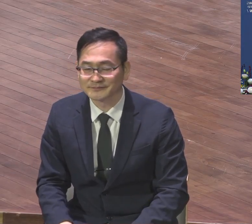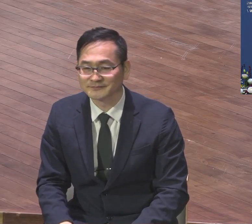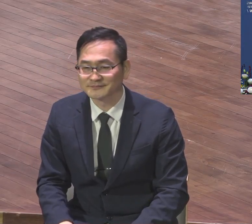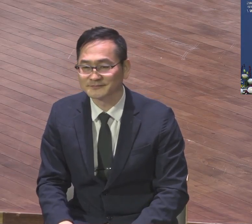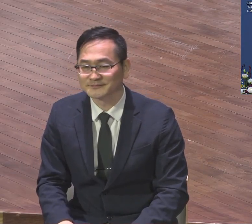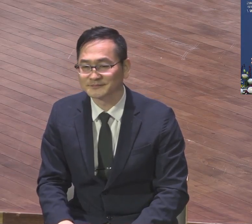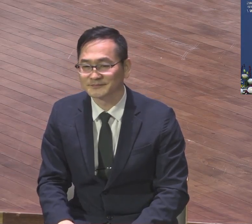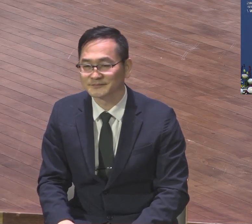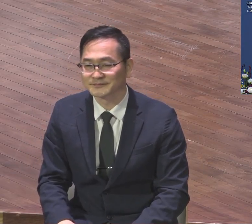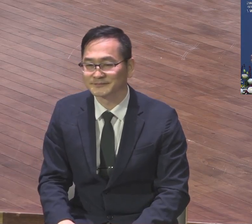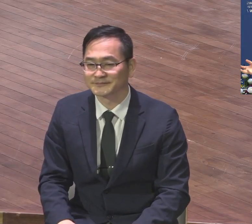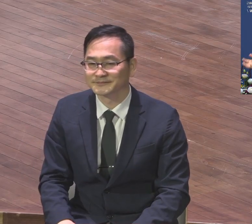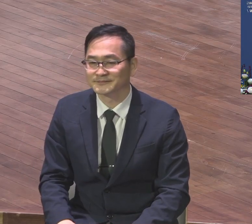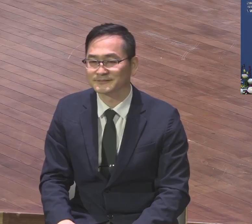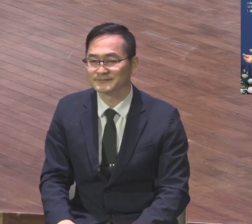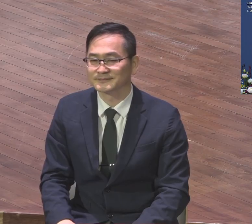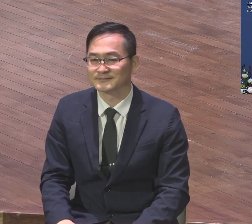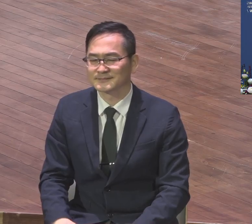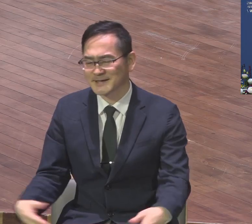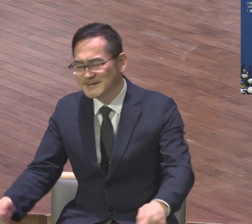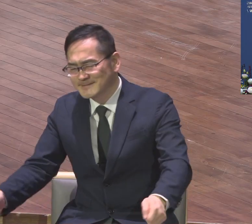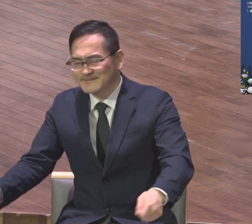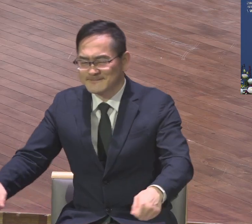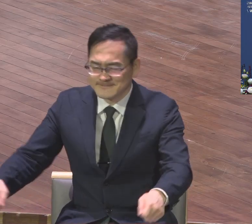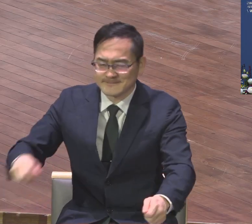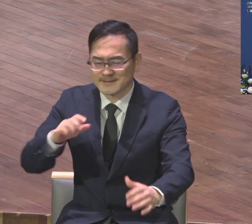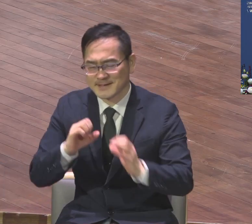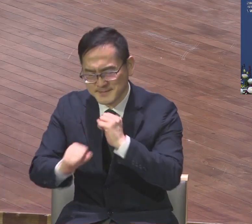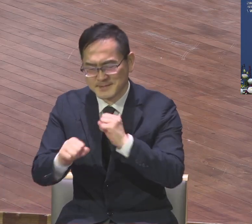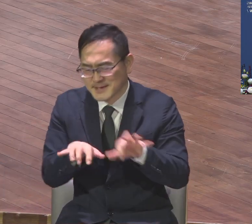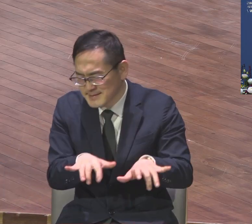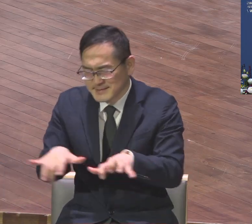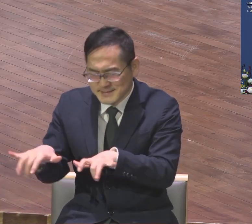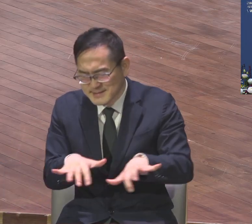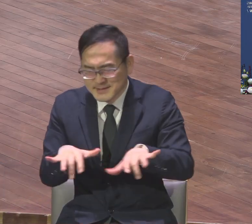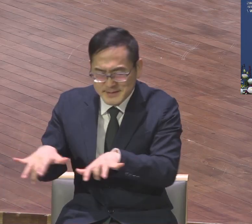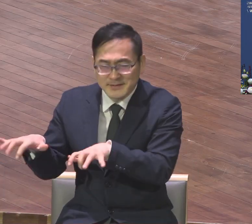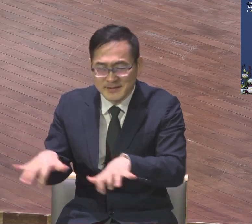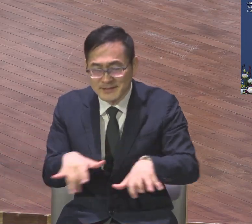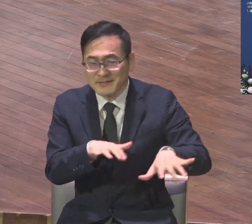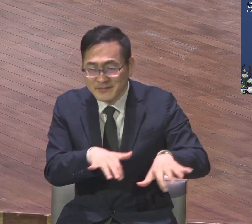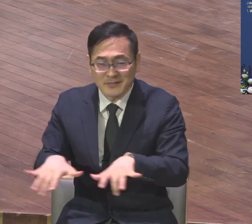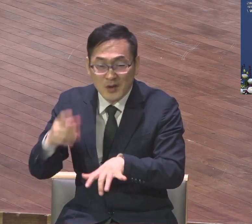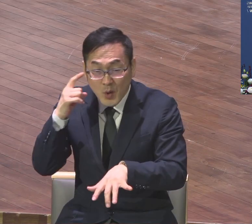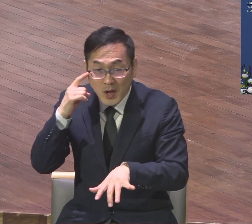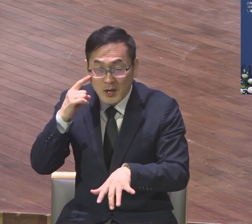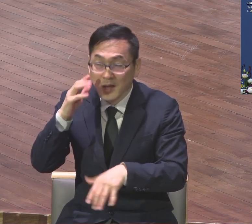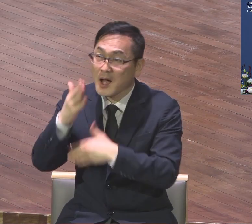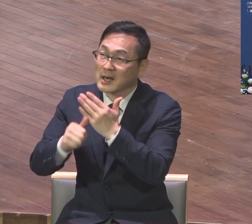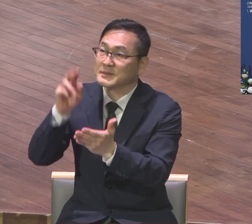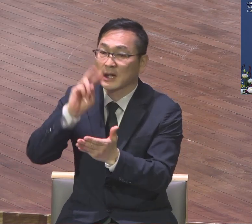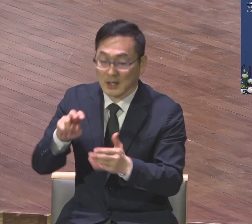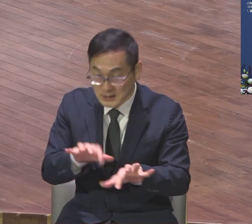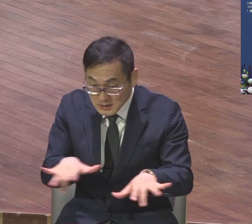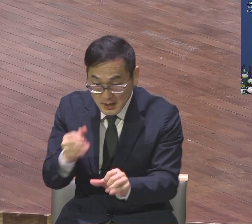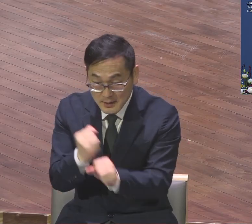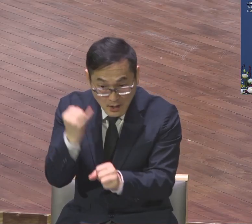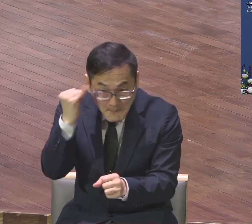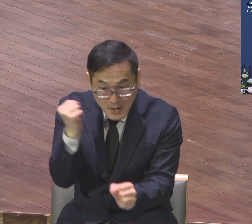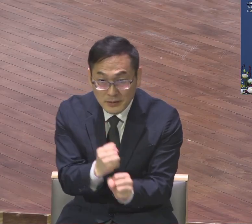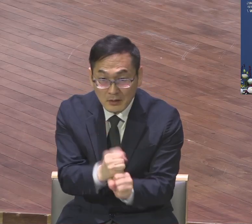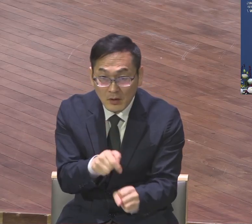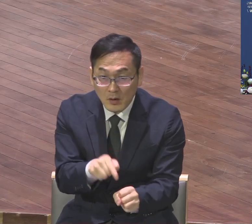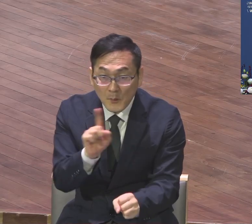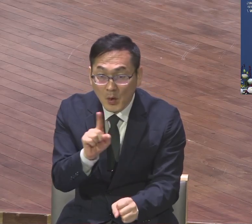어떻게 하든지 온 악기를 다 동원해가지고 하나님을 높이 찬양하도록, 하나님이 신나도록,